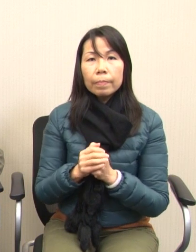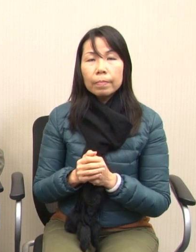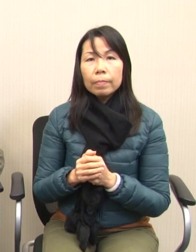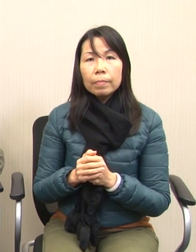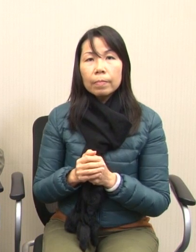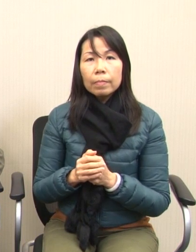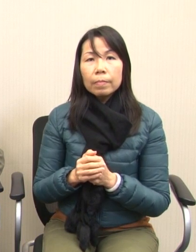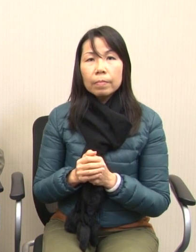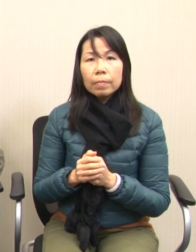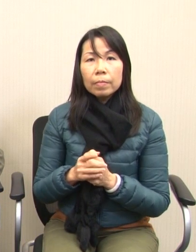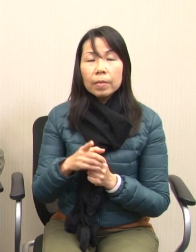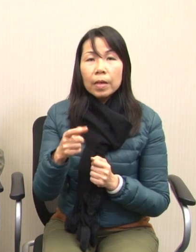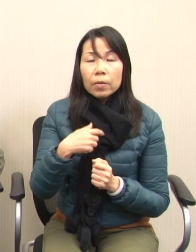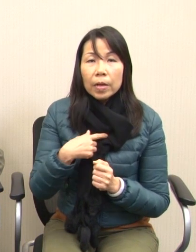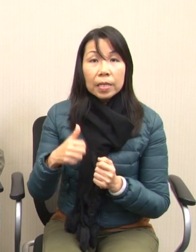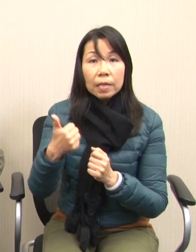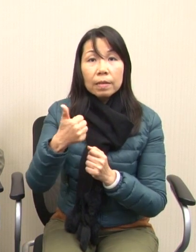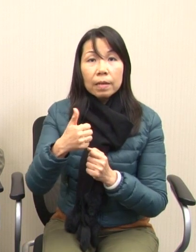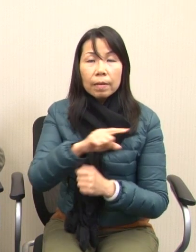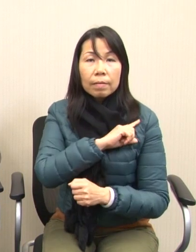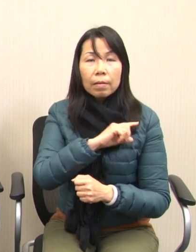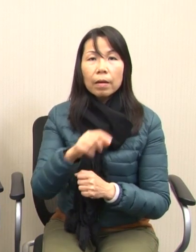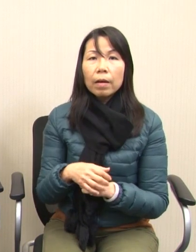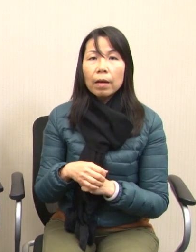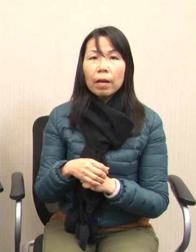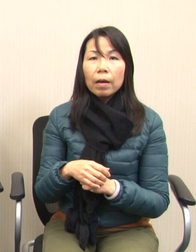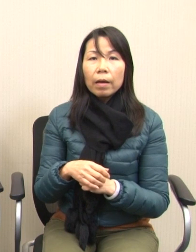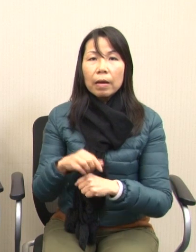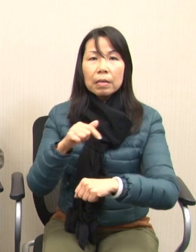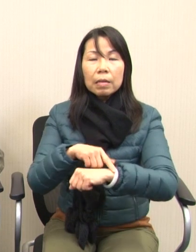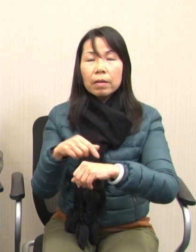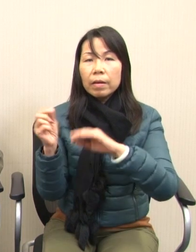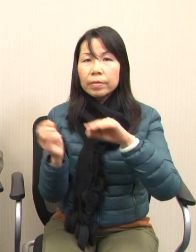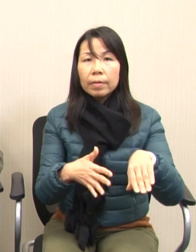你以為你理你啊？嘥時間啊！